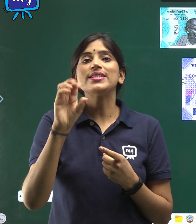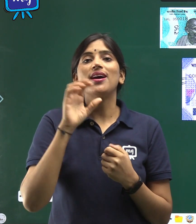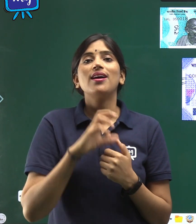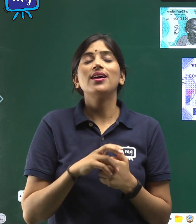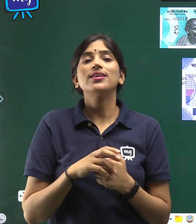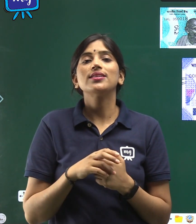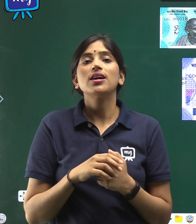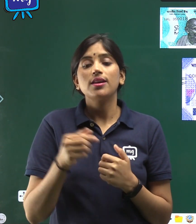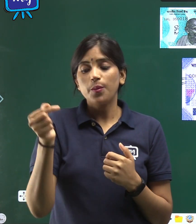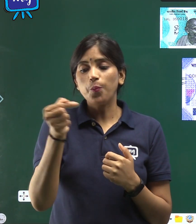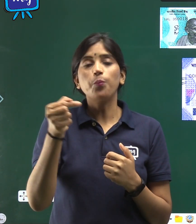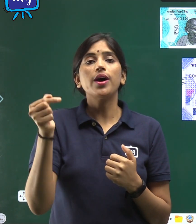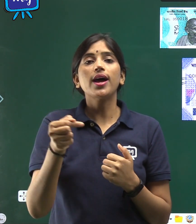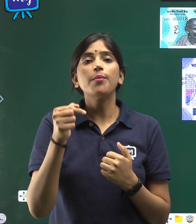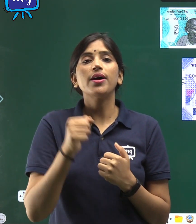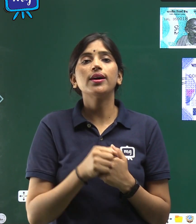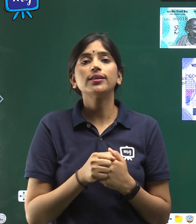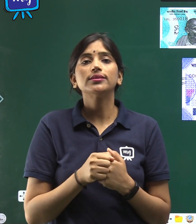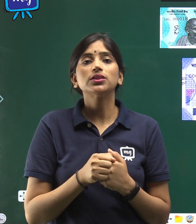50 बराबर